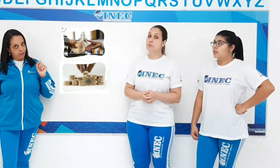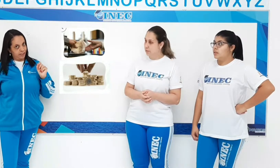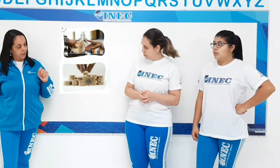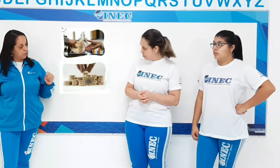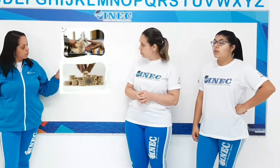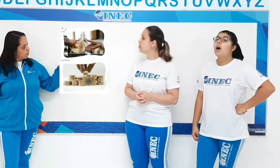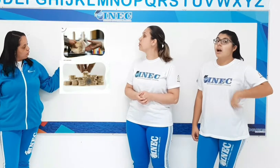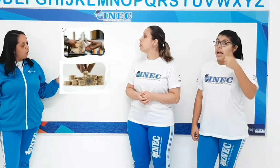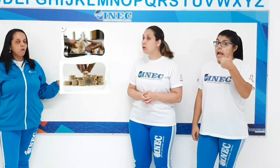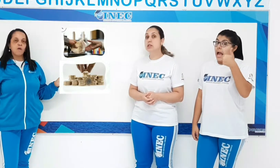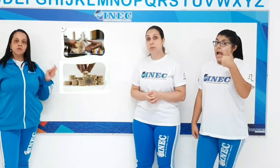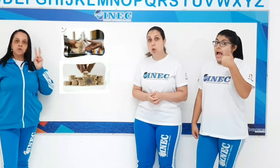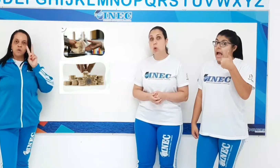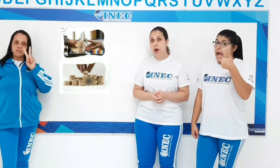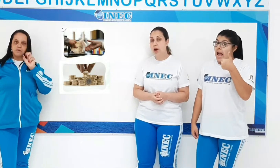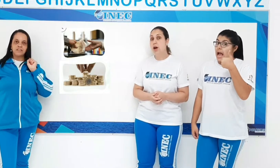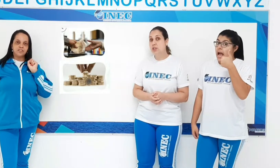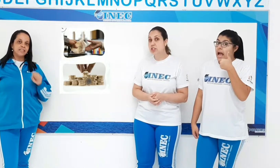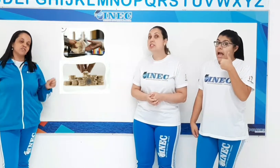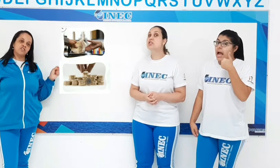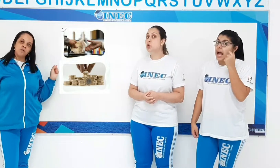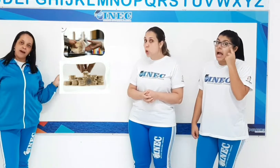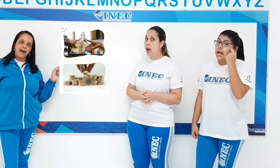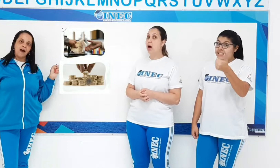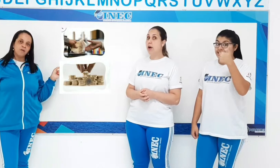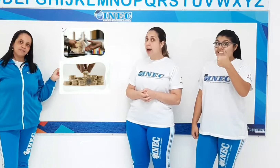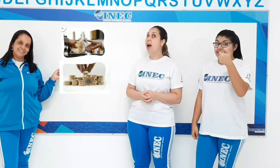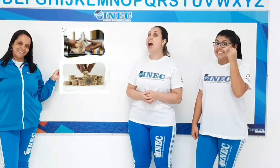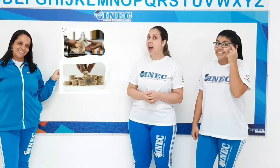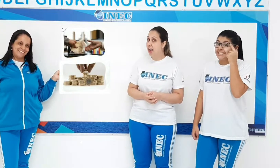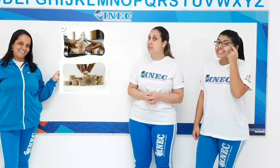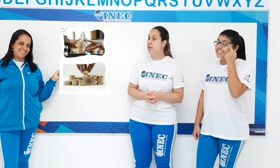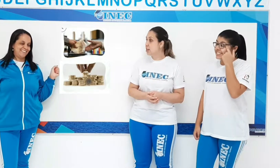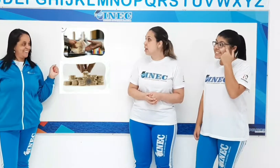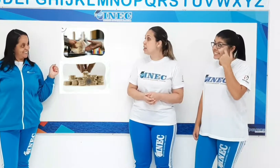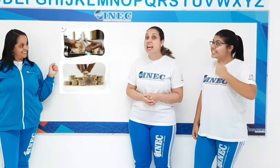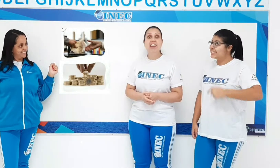do dinheiro ou como duas moedinhas de R$ 1.